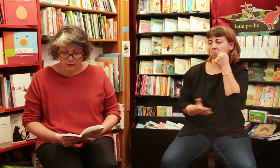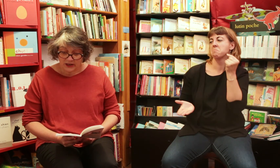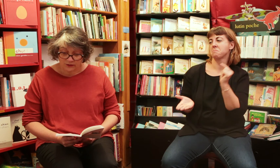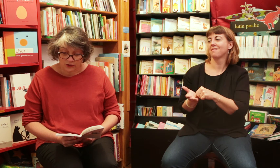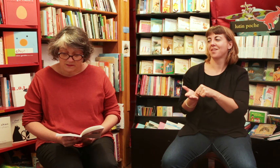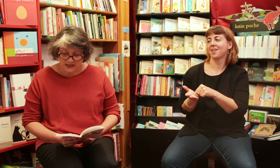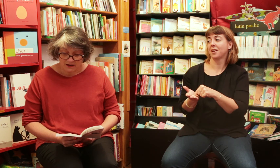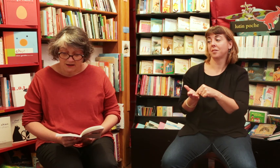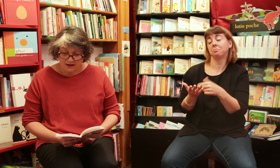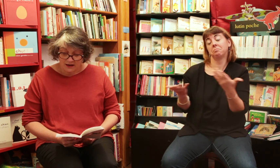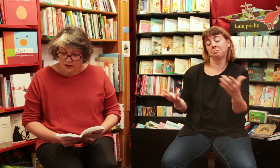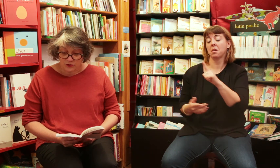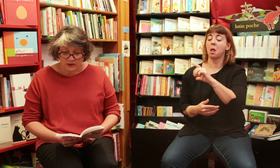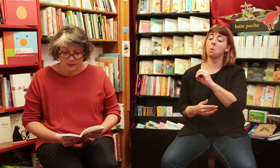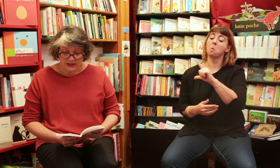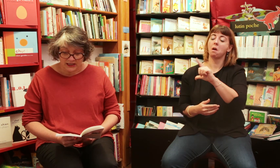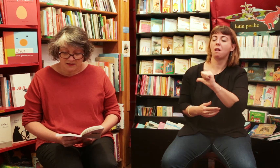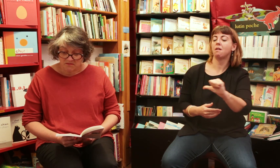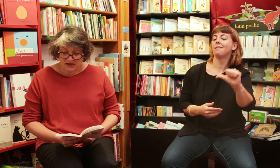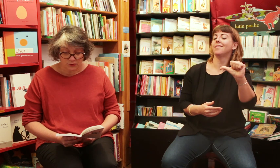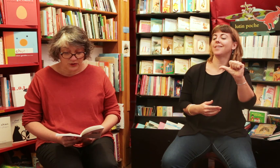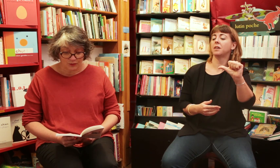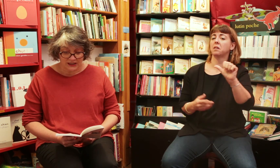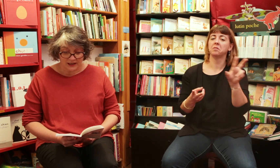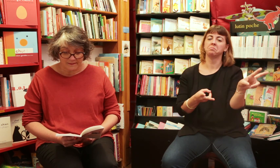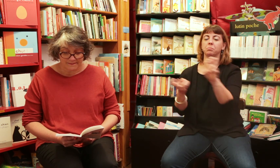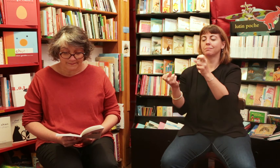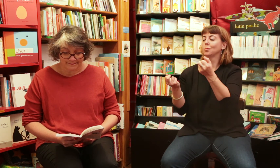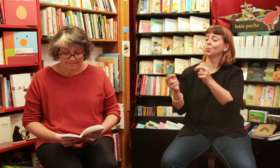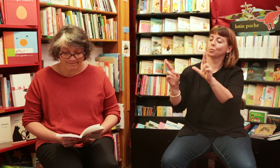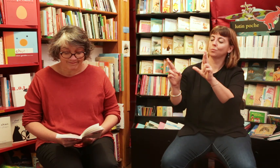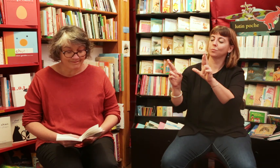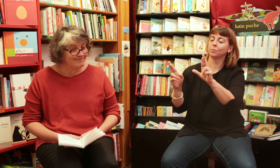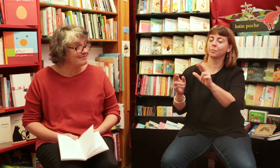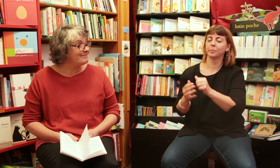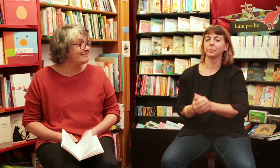d'épeler son prénom comme ça, comme une mélodie, pas d'ambiguïté.